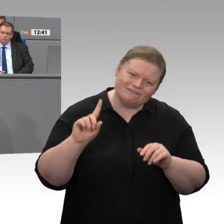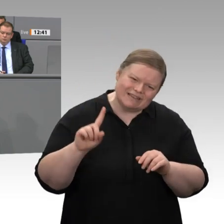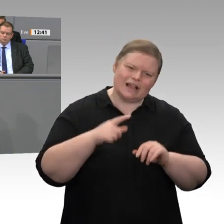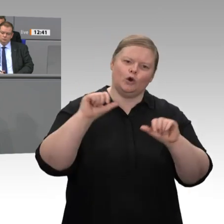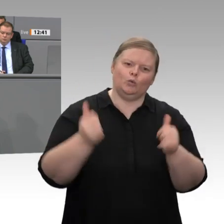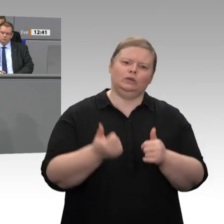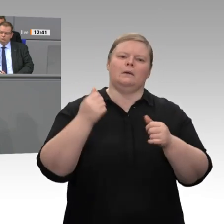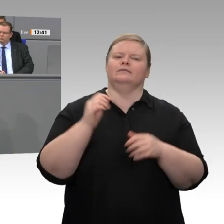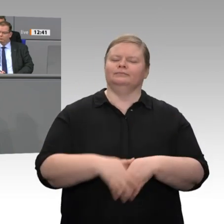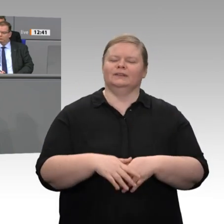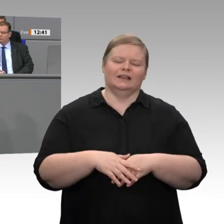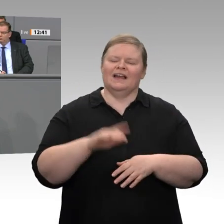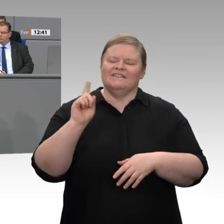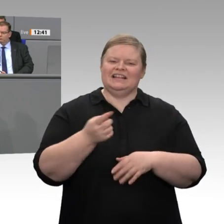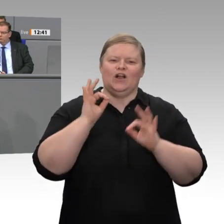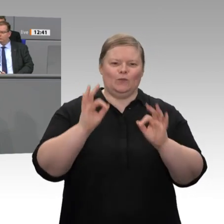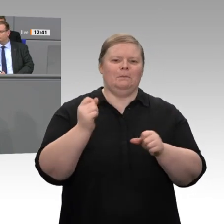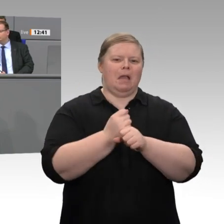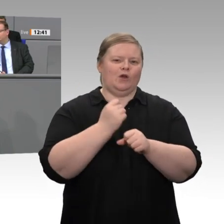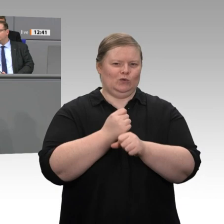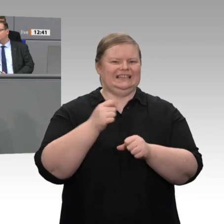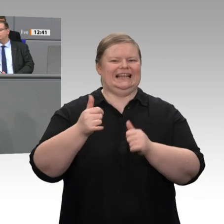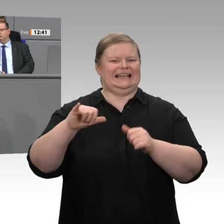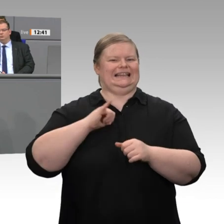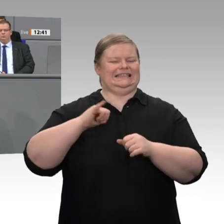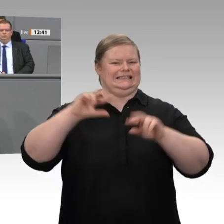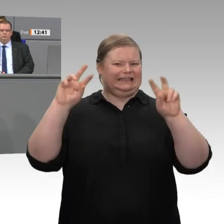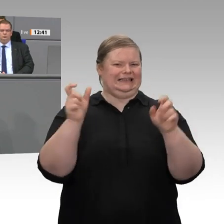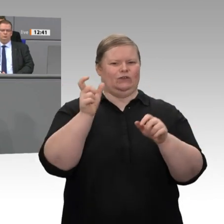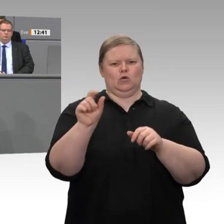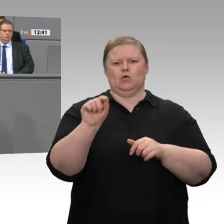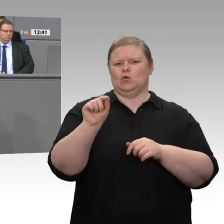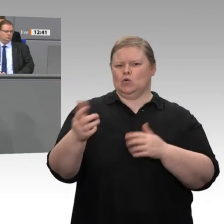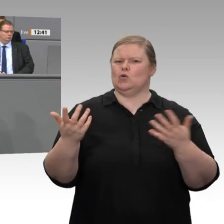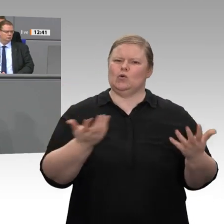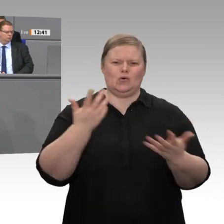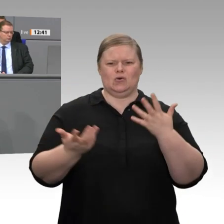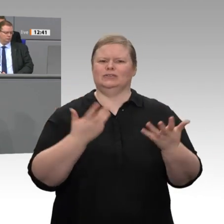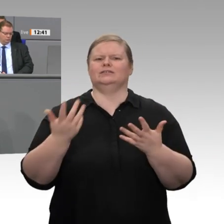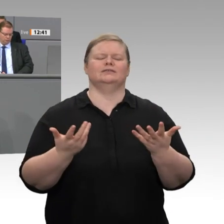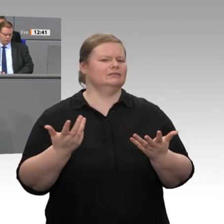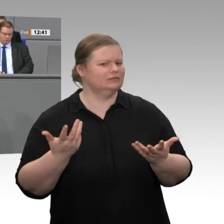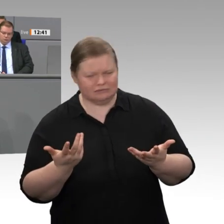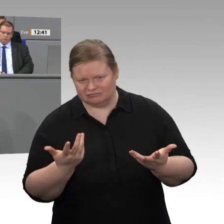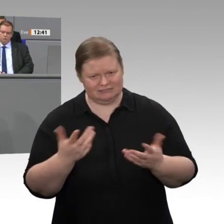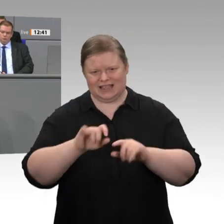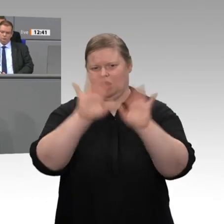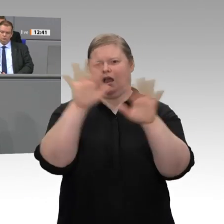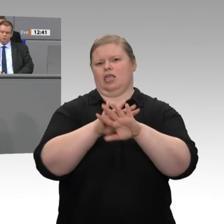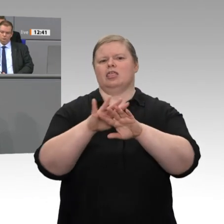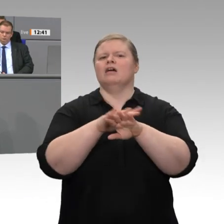durch Verwaltungspraxis auslegen. Das heißt, wir wären dann genau an dem Punkt, wo wir jetzt schon sind und was wir schon abgearbeitet haben. Wir müssten nämlich